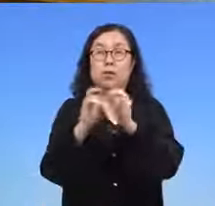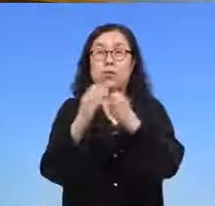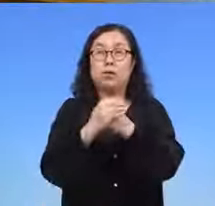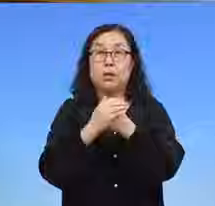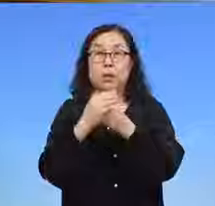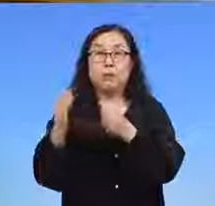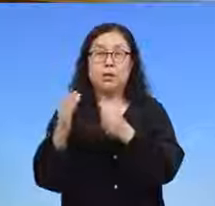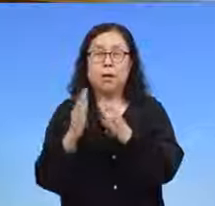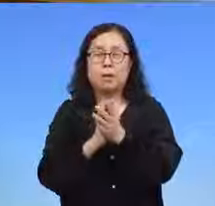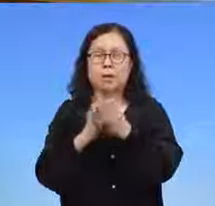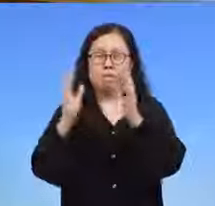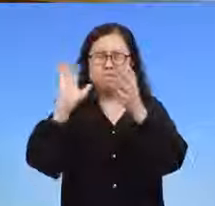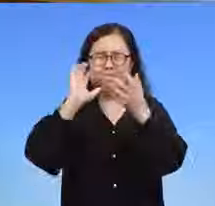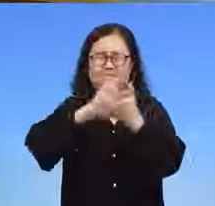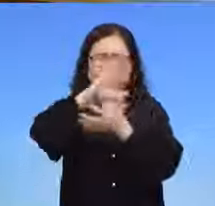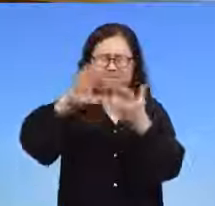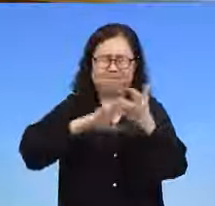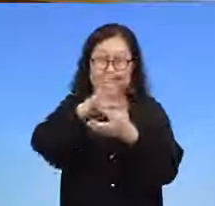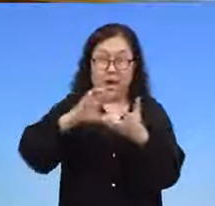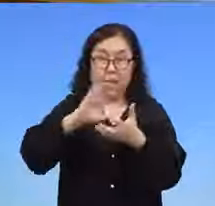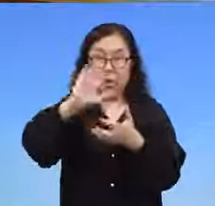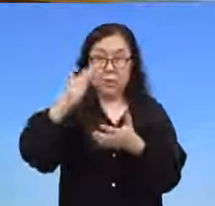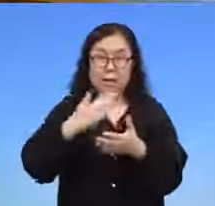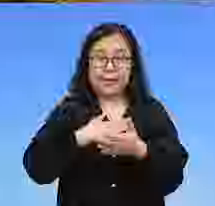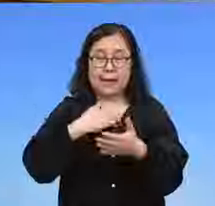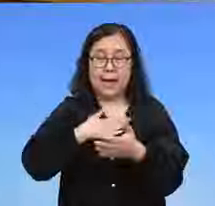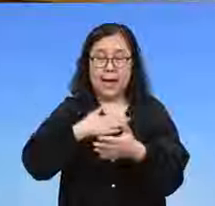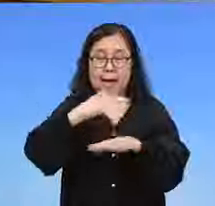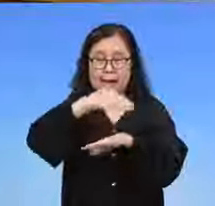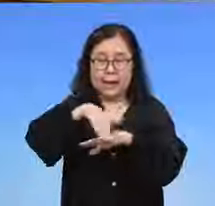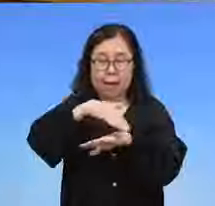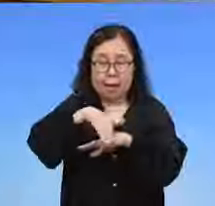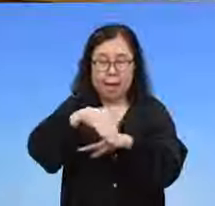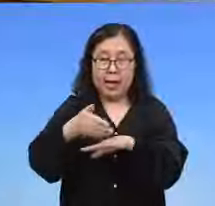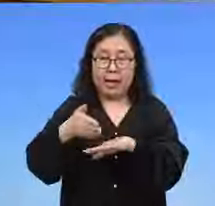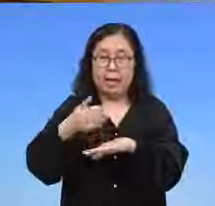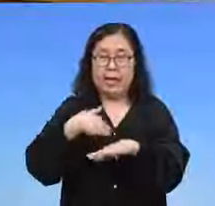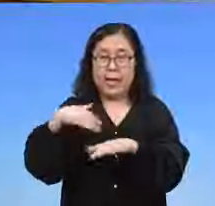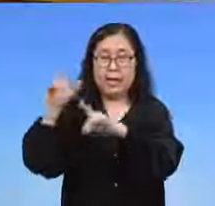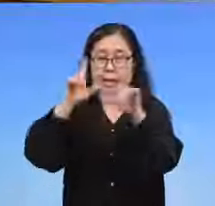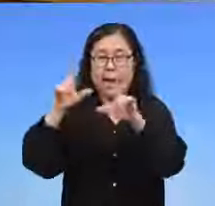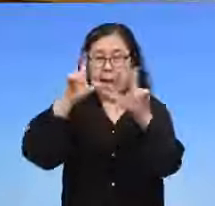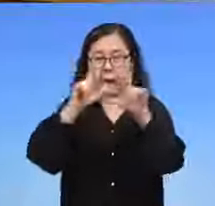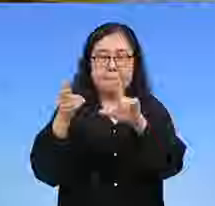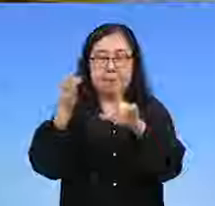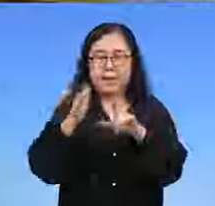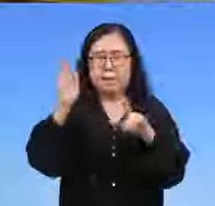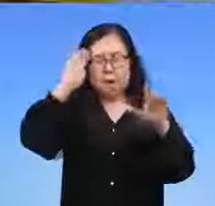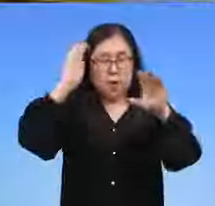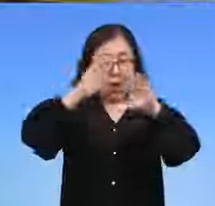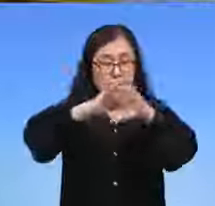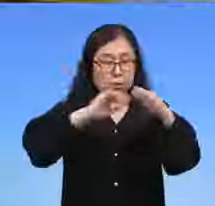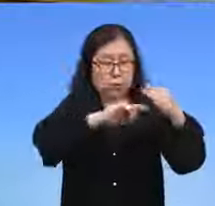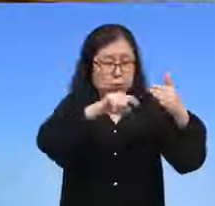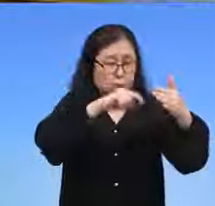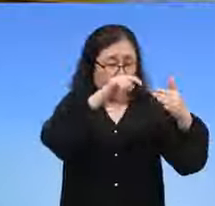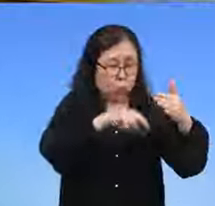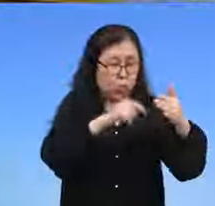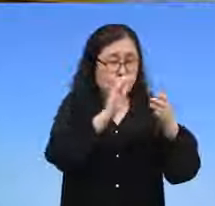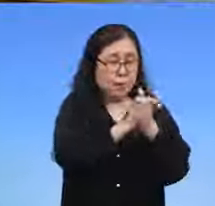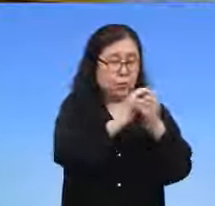코로나19로 뒤죽박죽이 돼버린 내 스케줄과 내 생활과 내 상황이었지만 어둠